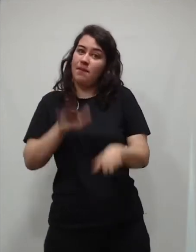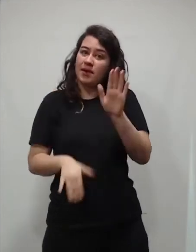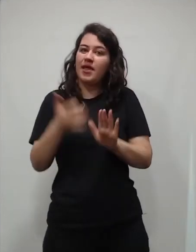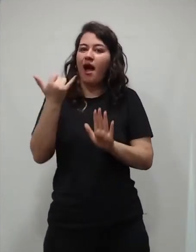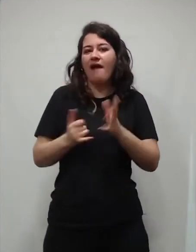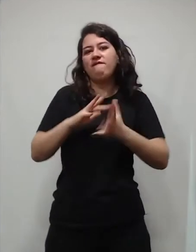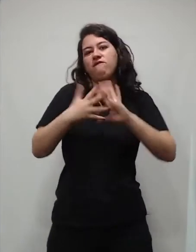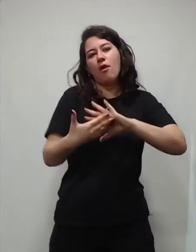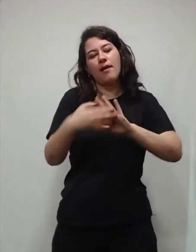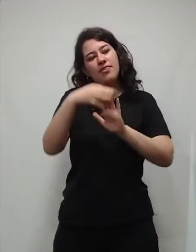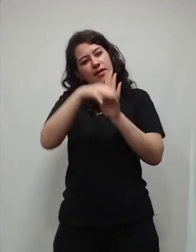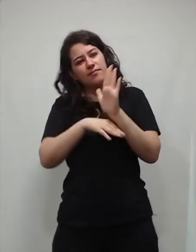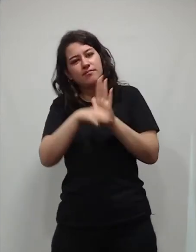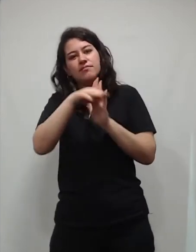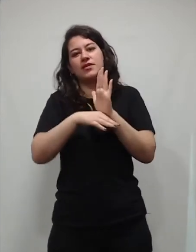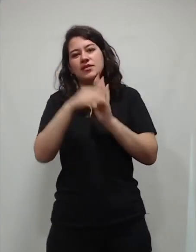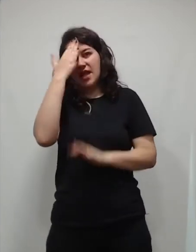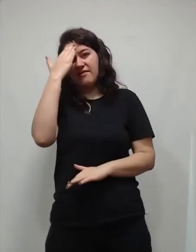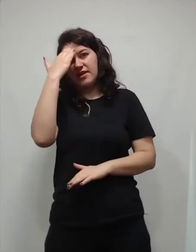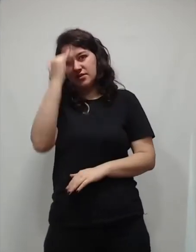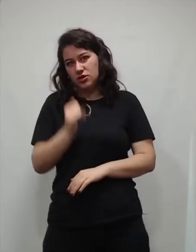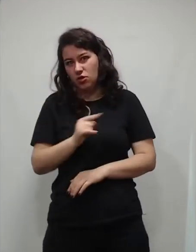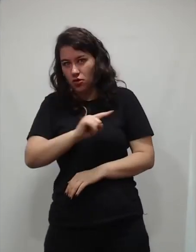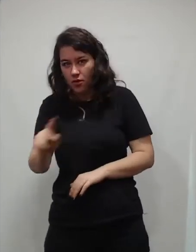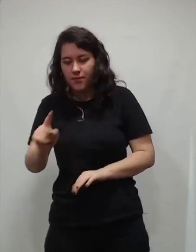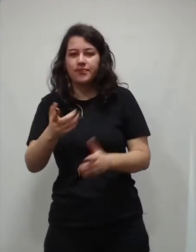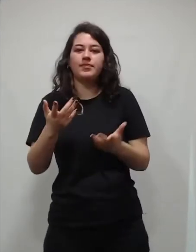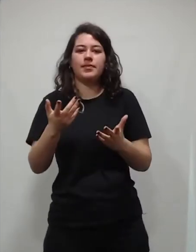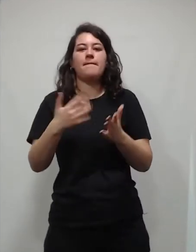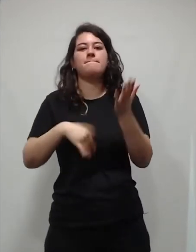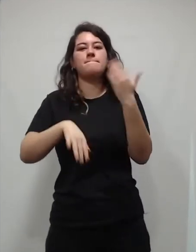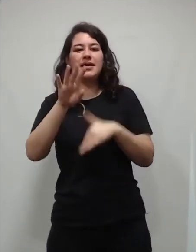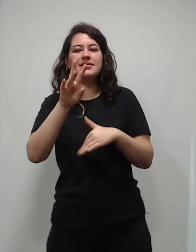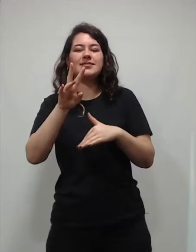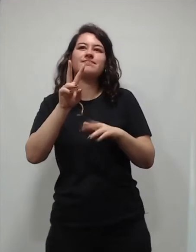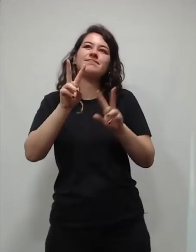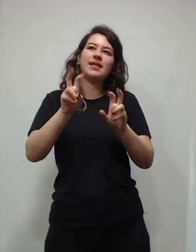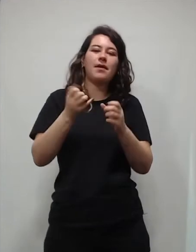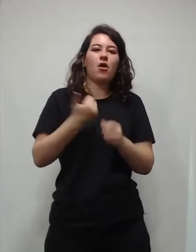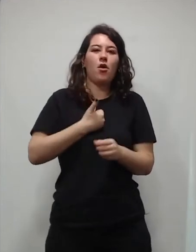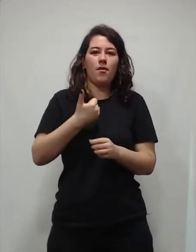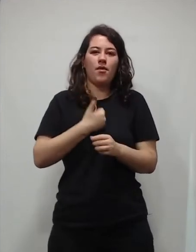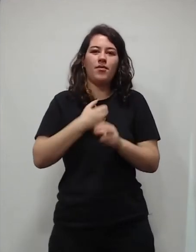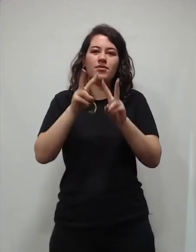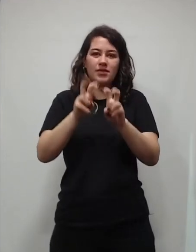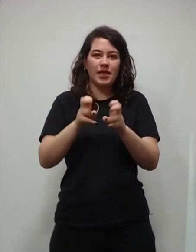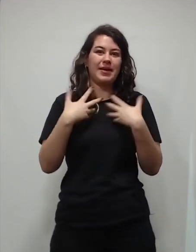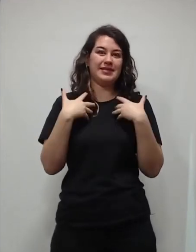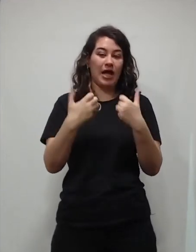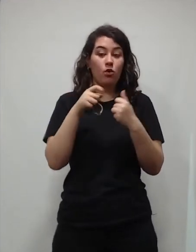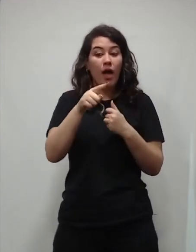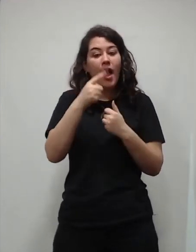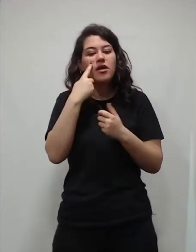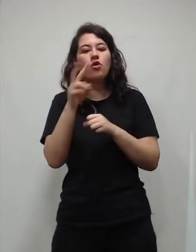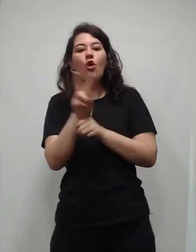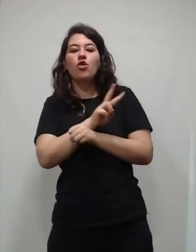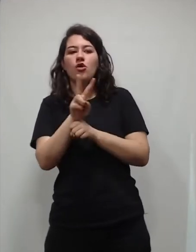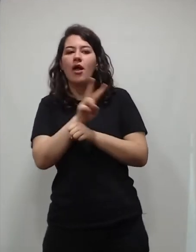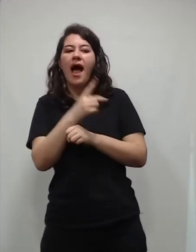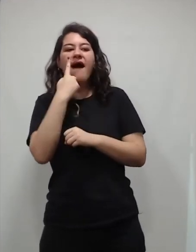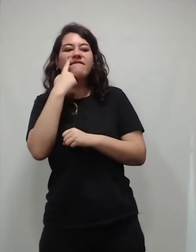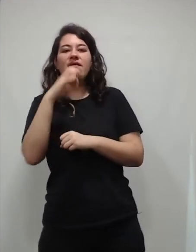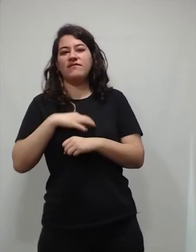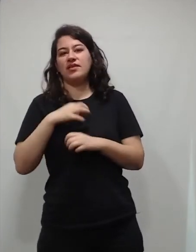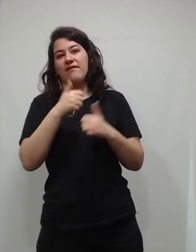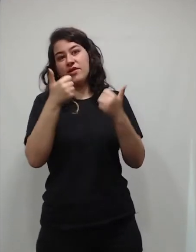parámetros para ello, ¿no? Sobre todo parámetros vinculados a los aspectos de salud.